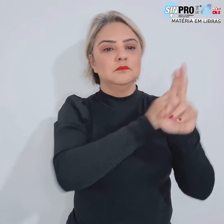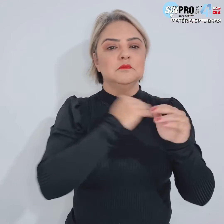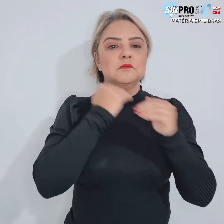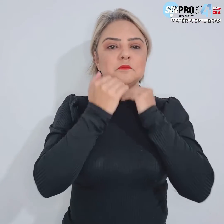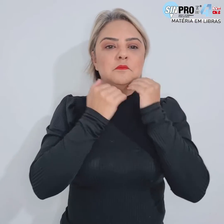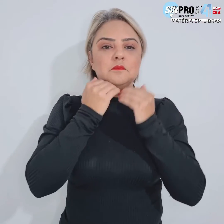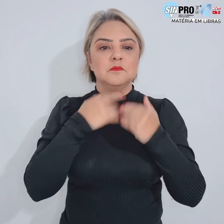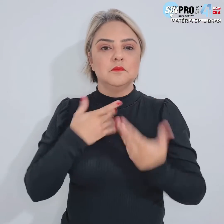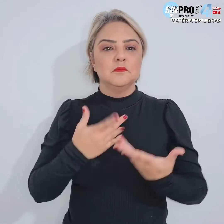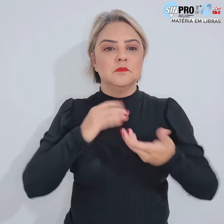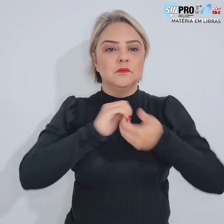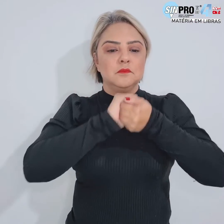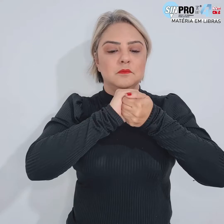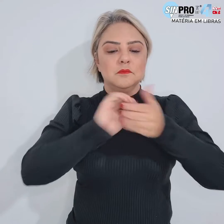solta a mão de ninguém.